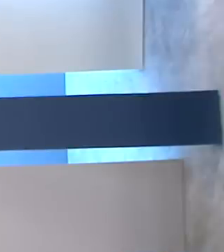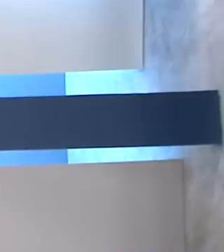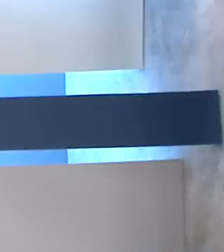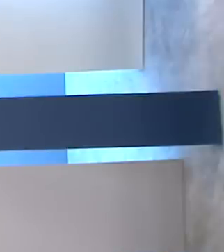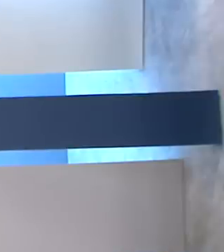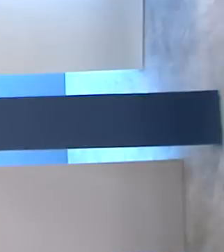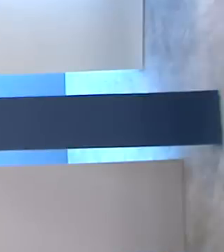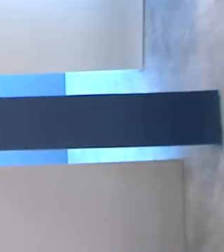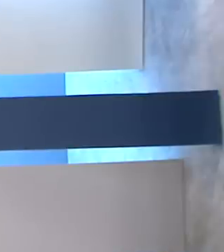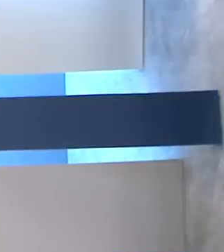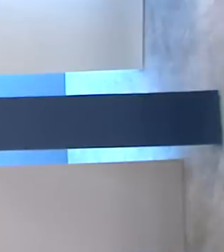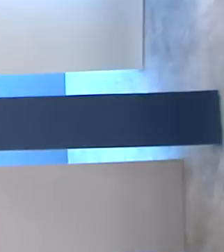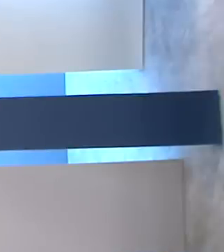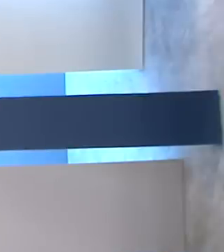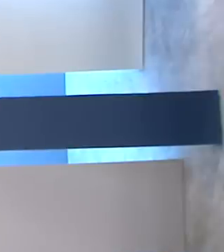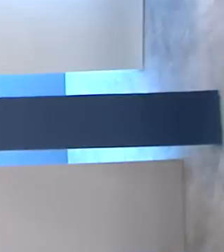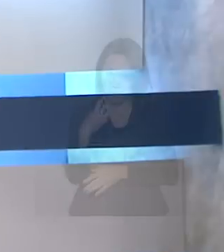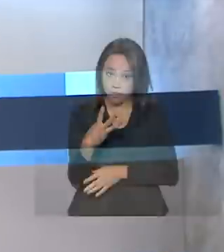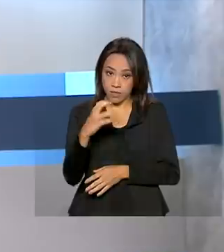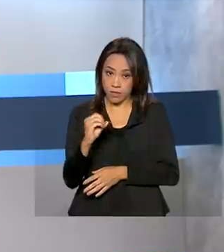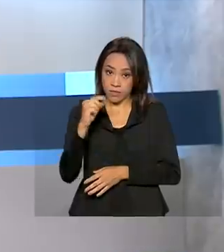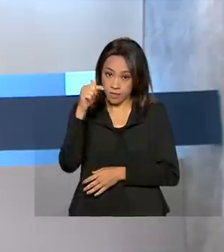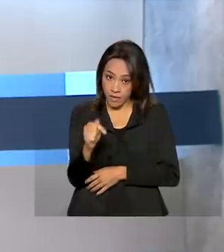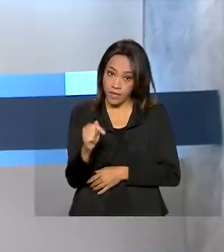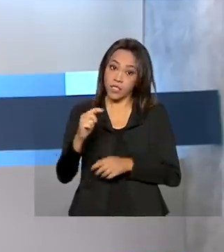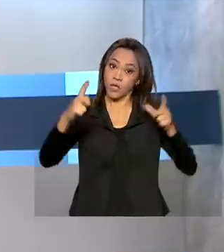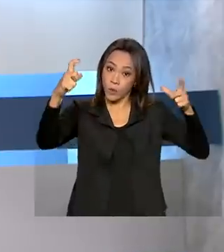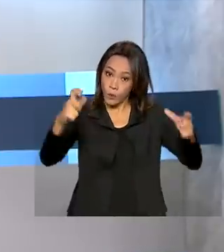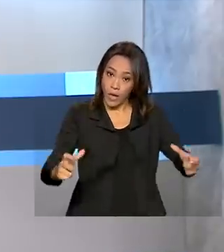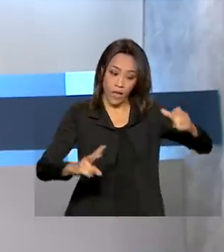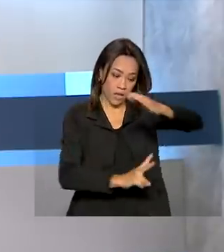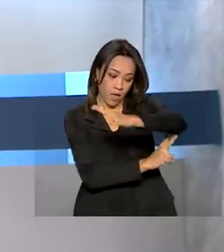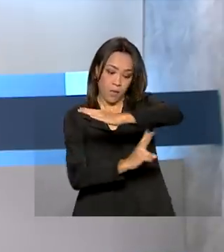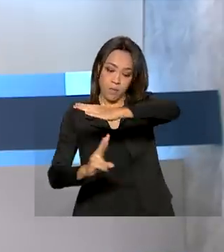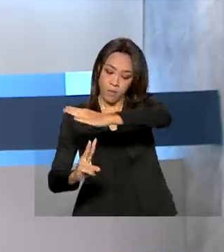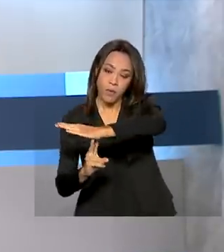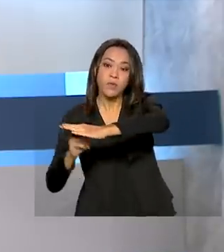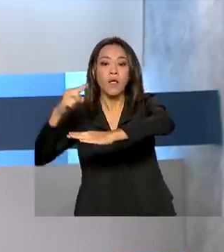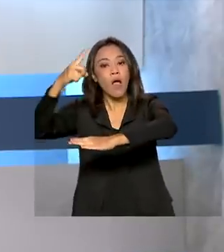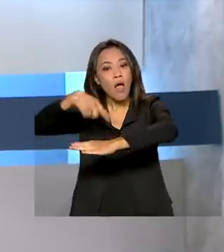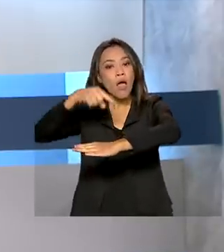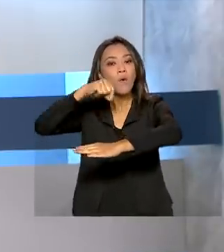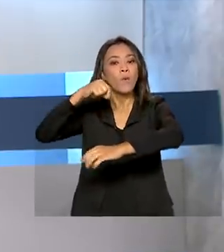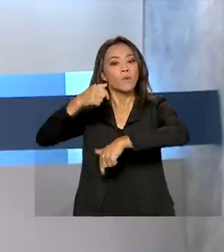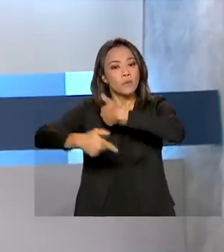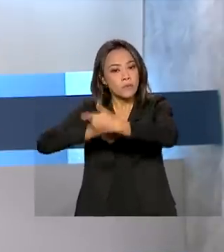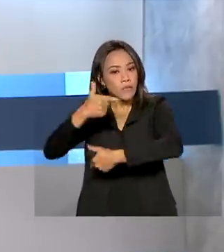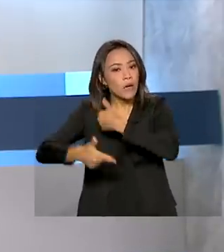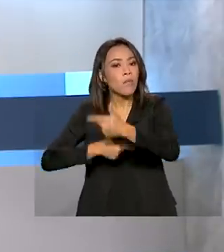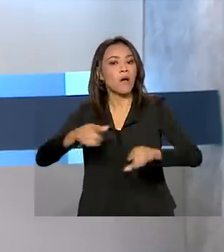recuperação da BR-307, onde fica localizada a ponte, fazem parte da Operação Yamirim do Exército Brasileiro.